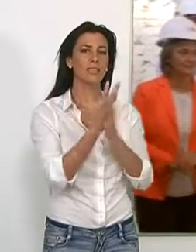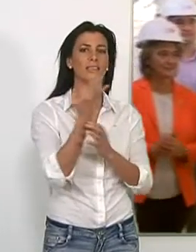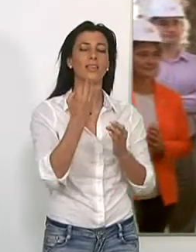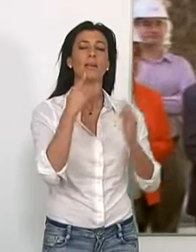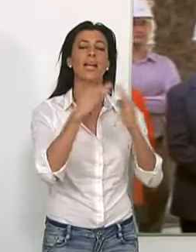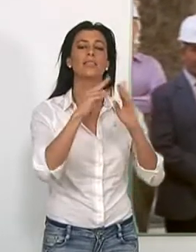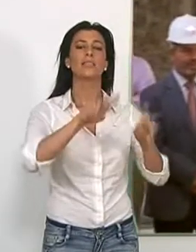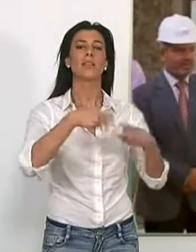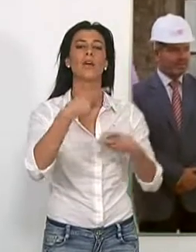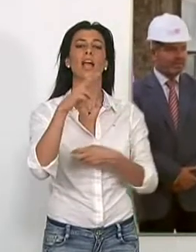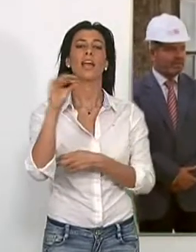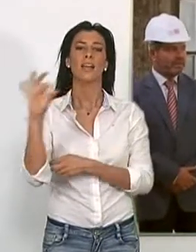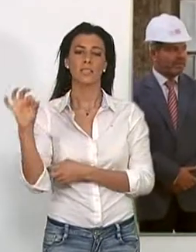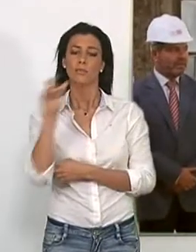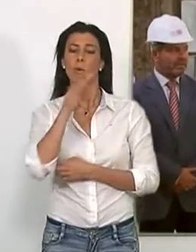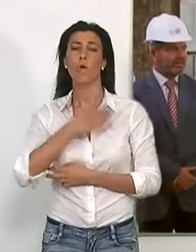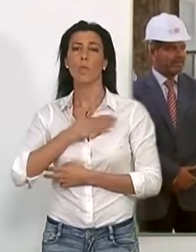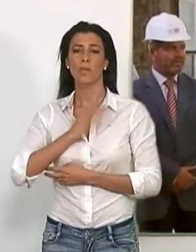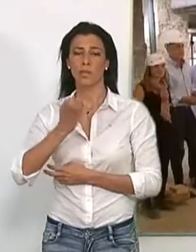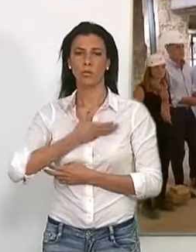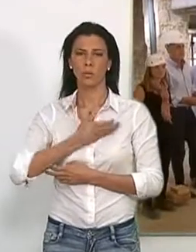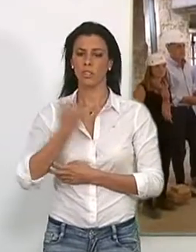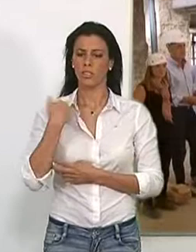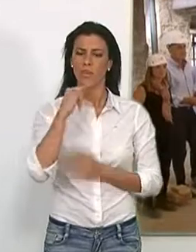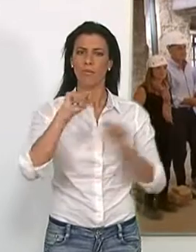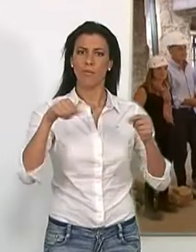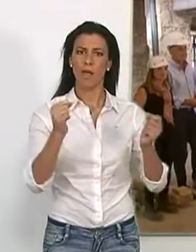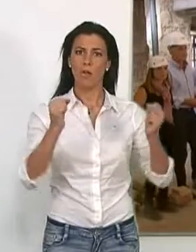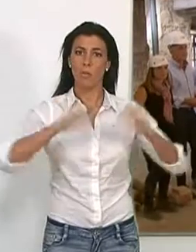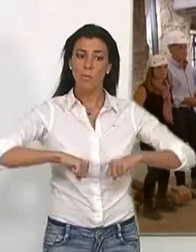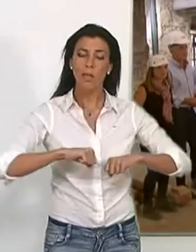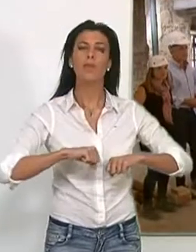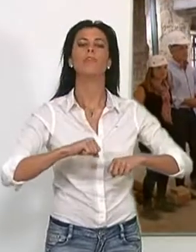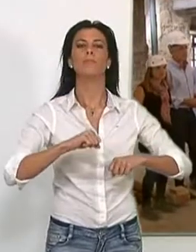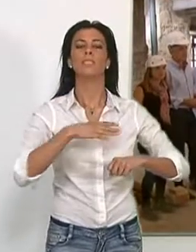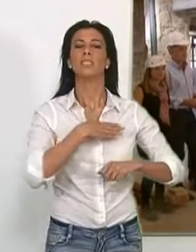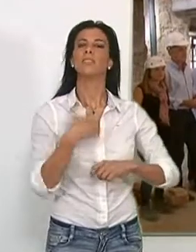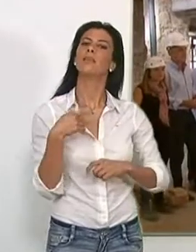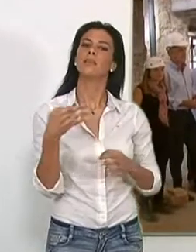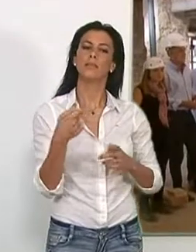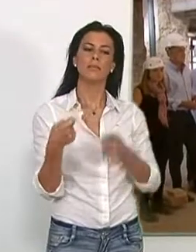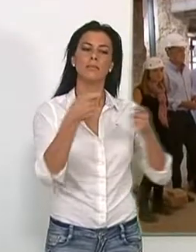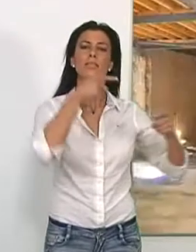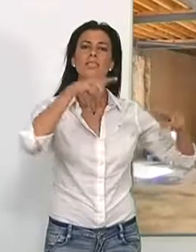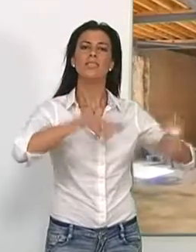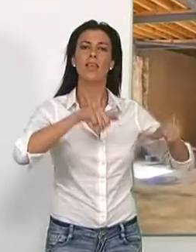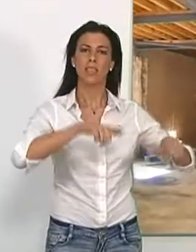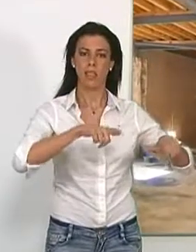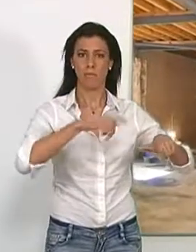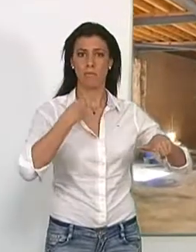de la casa garacha propiedad del ayuntamiento y que mediante un convenio con el ente comarcal se convertirá en sede de la mancomunidad